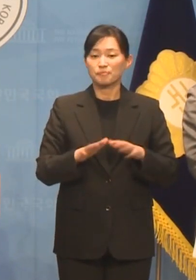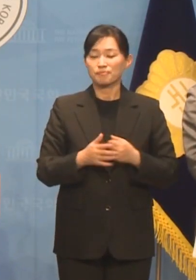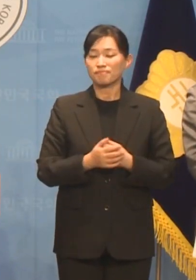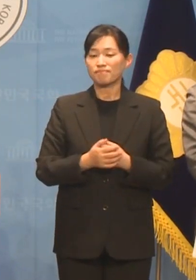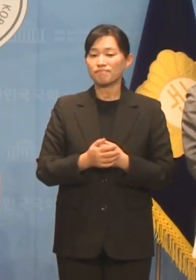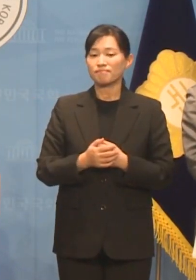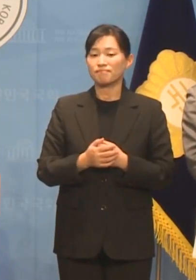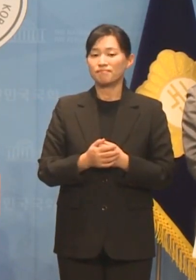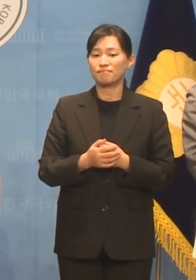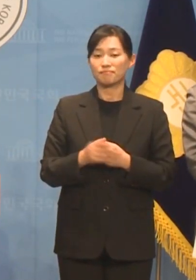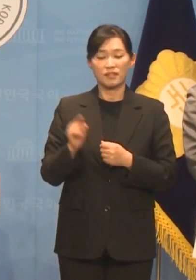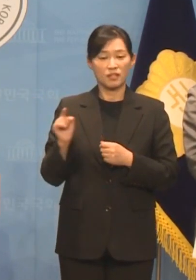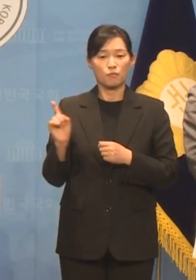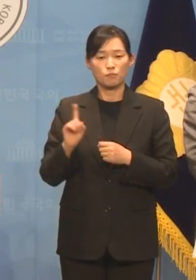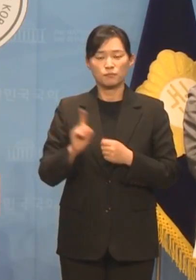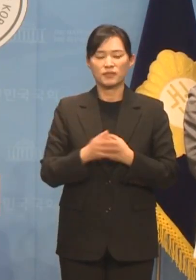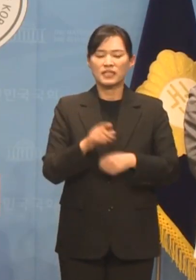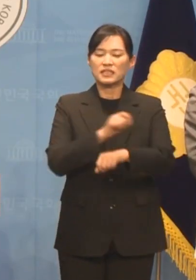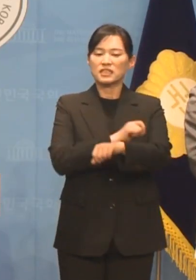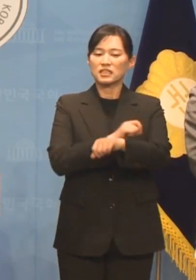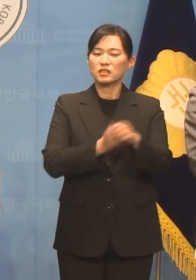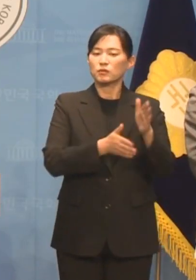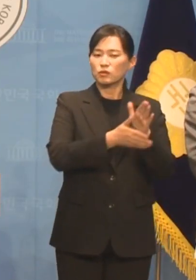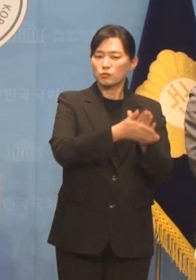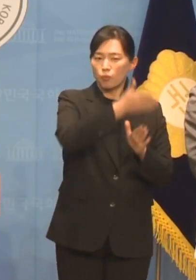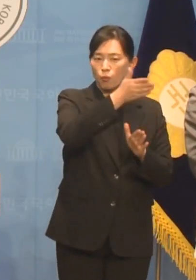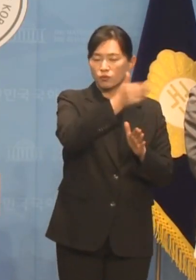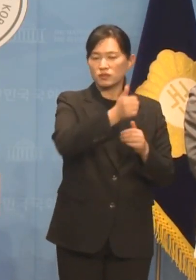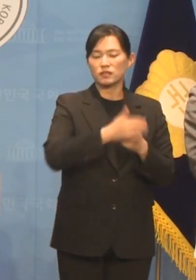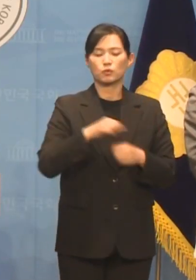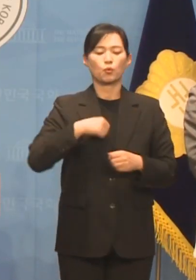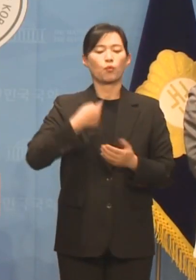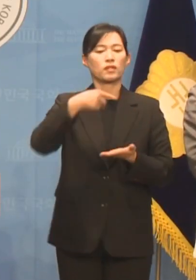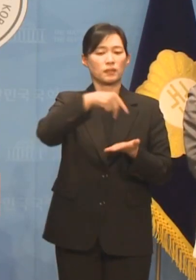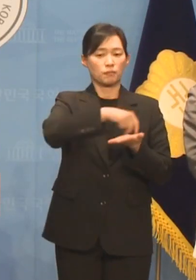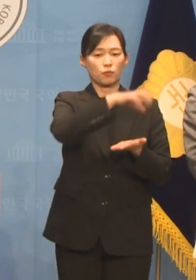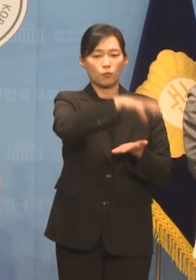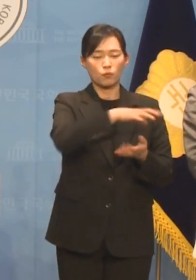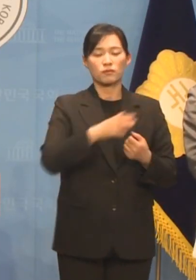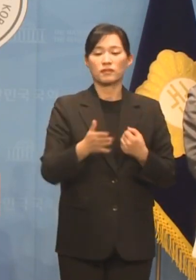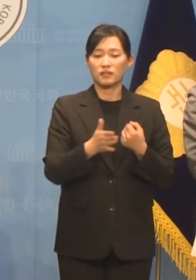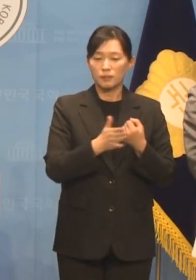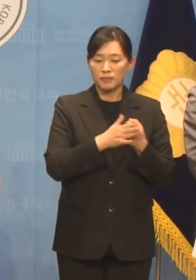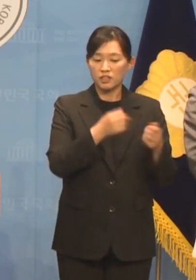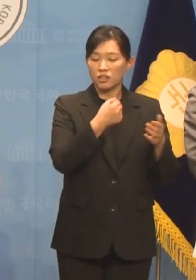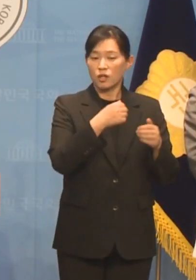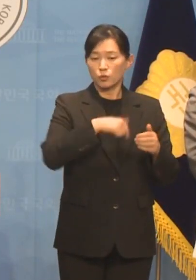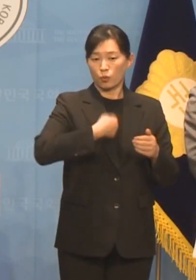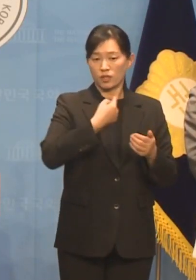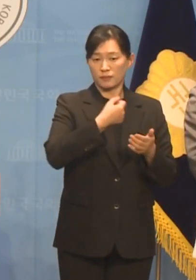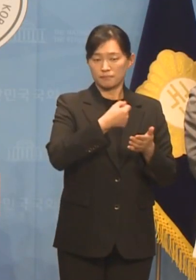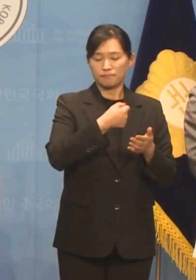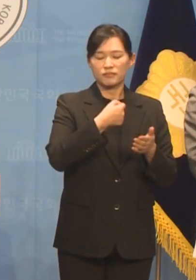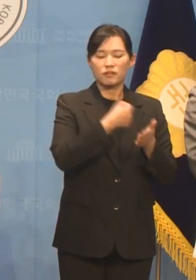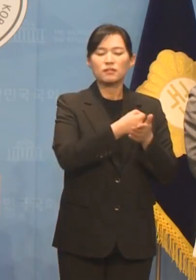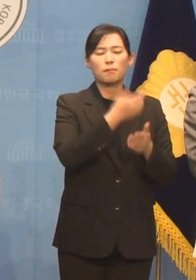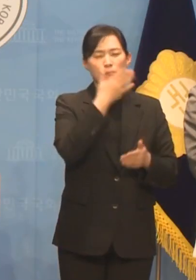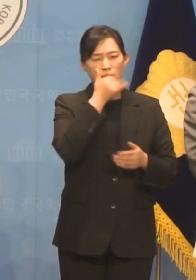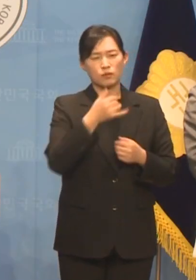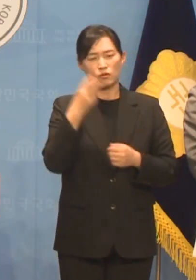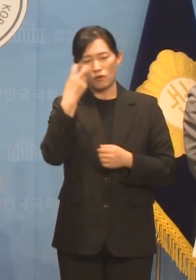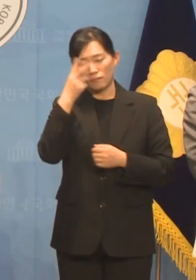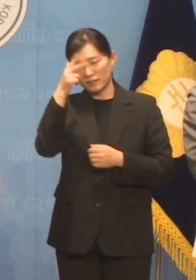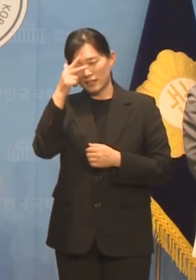예규입니다. 대검 예규는 특수본은 독립된 기관입니다. 그래서 독립된 결정을 할 수가 있고